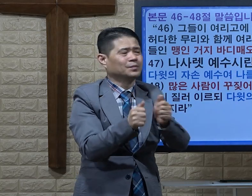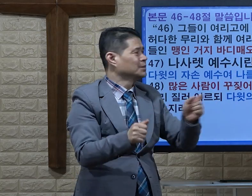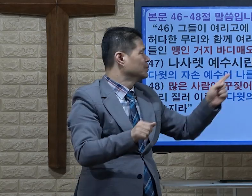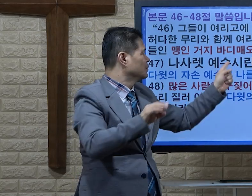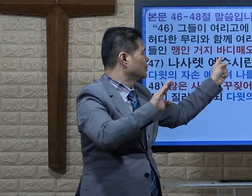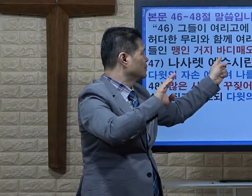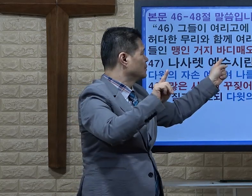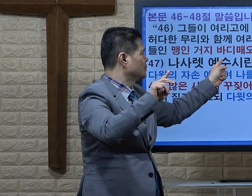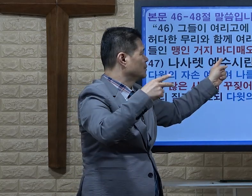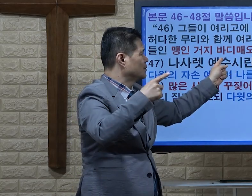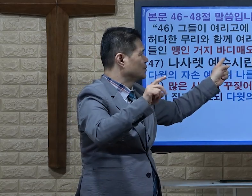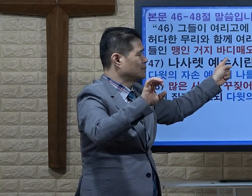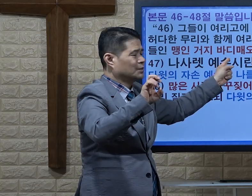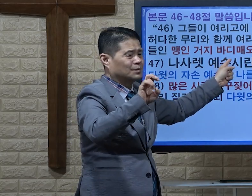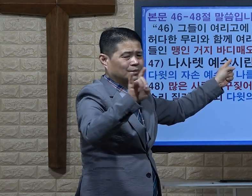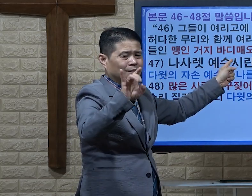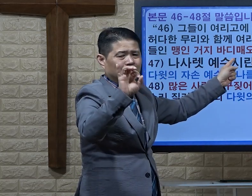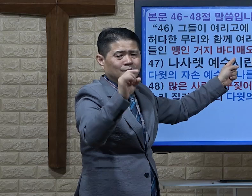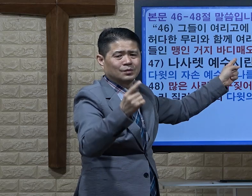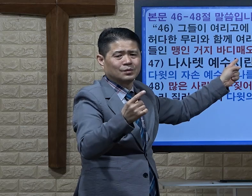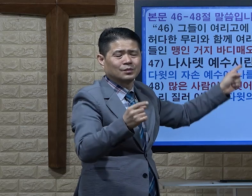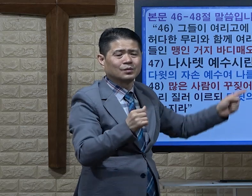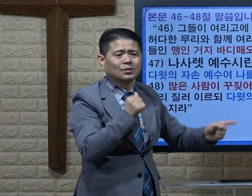이 바디메오라는 작자가